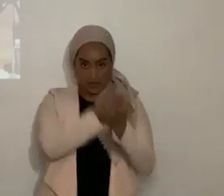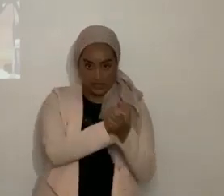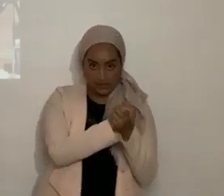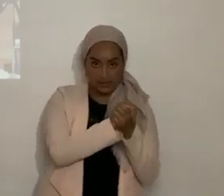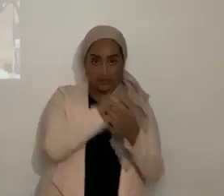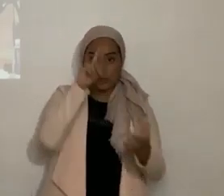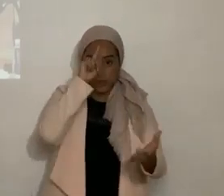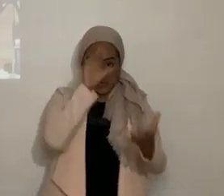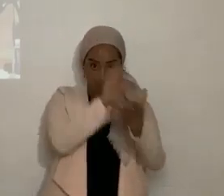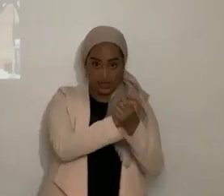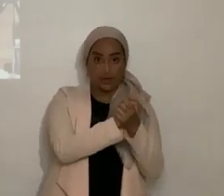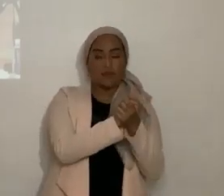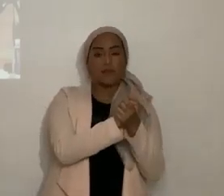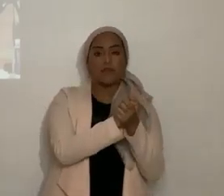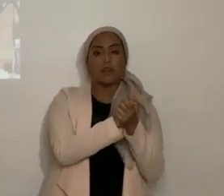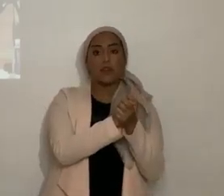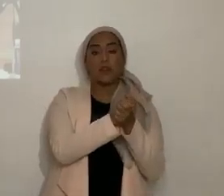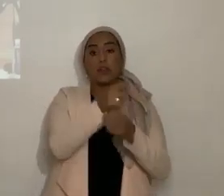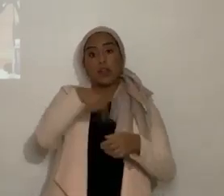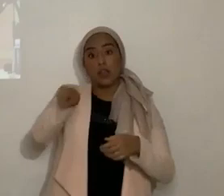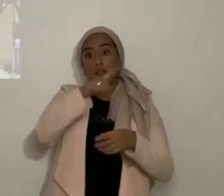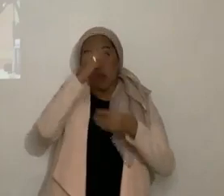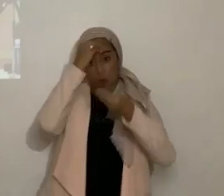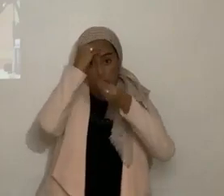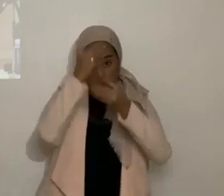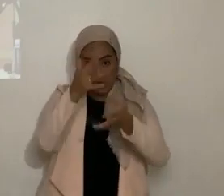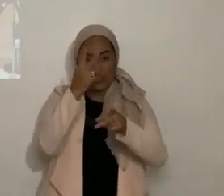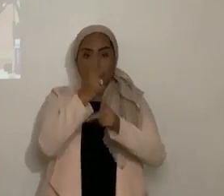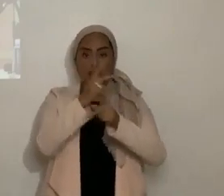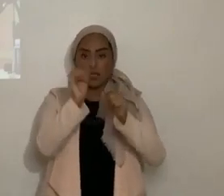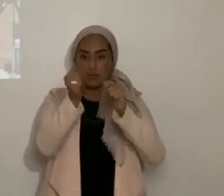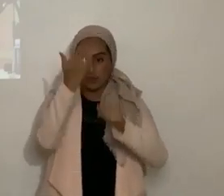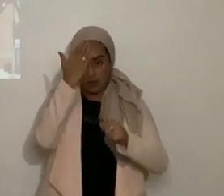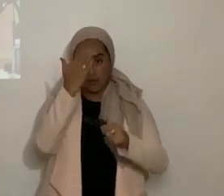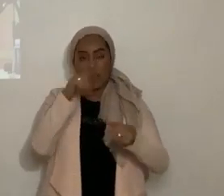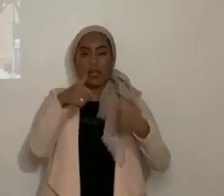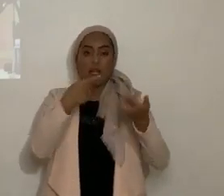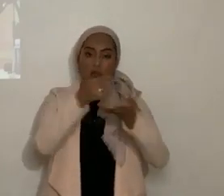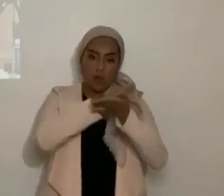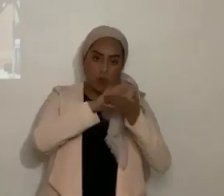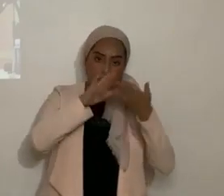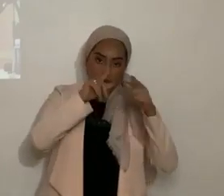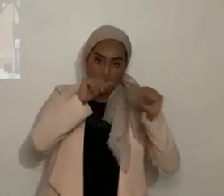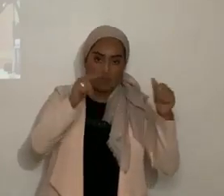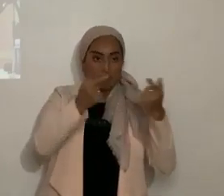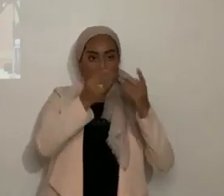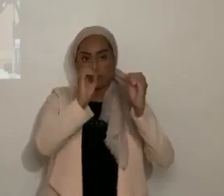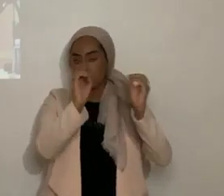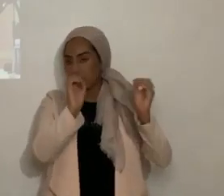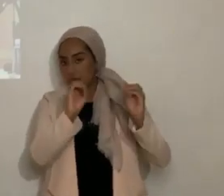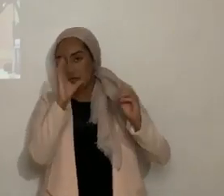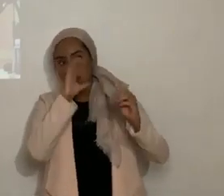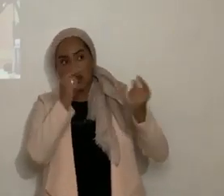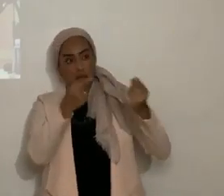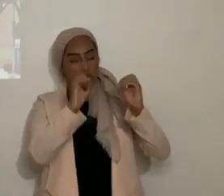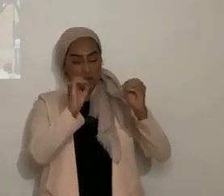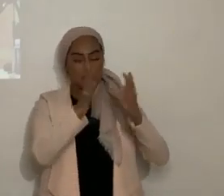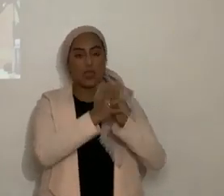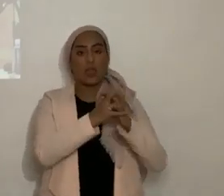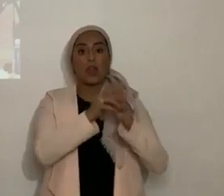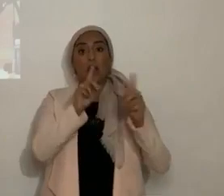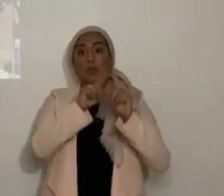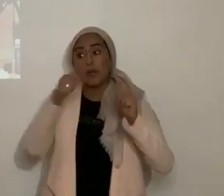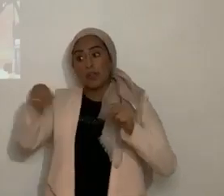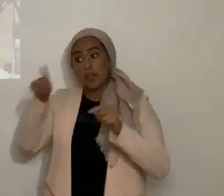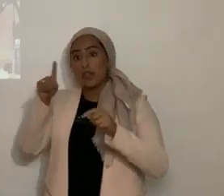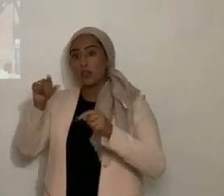la Keilah. Creen, obedecen, guardan Shabbat, se guardan en santidad, no pecan, no buscan el pecado voluntario. Pero